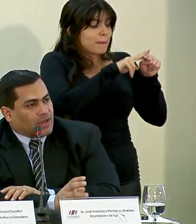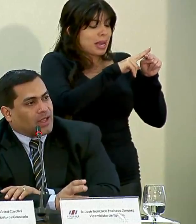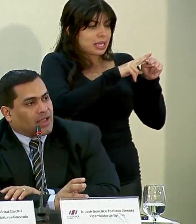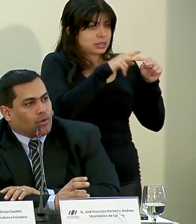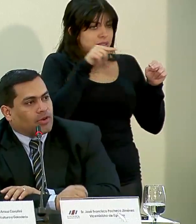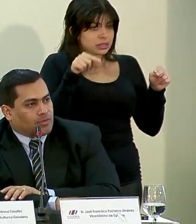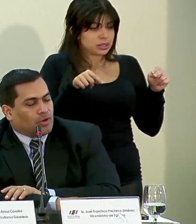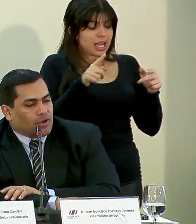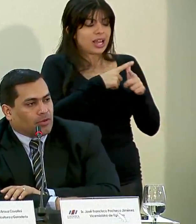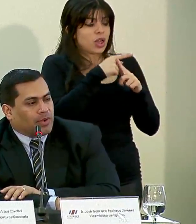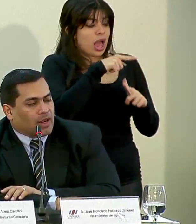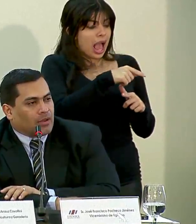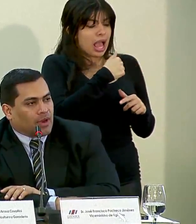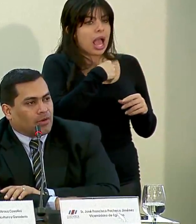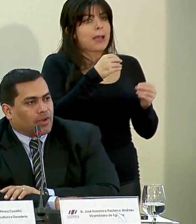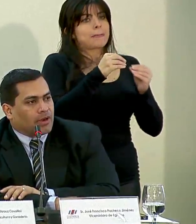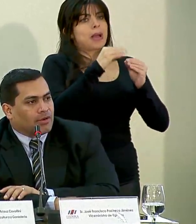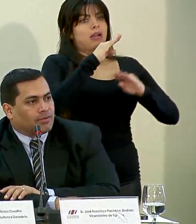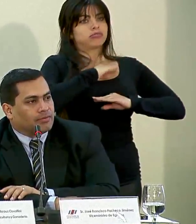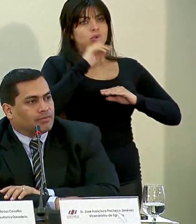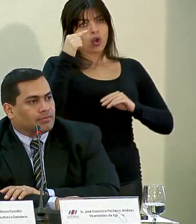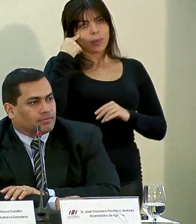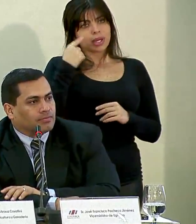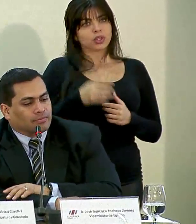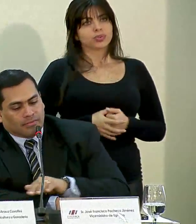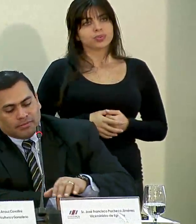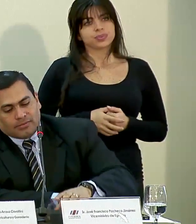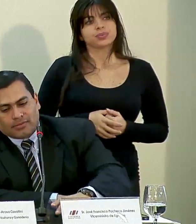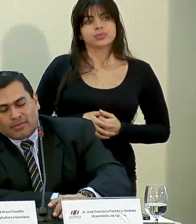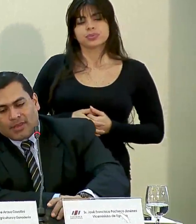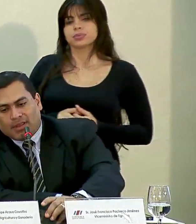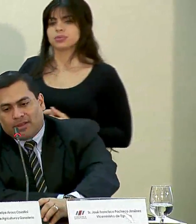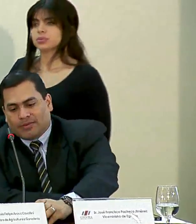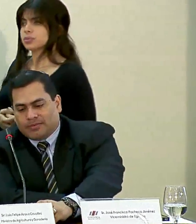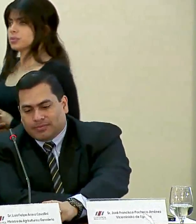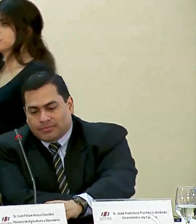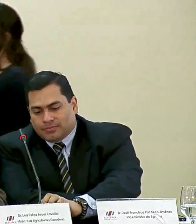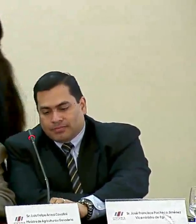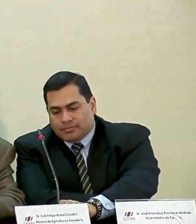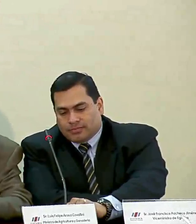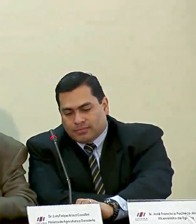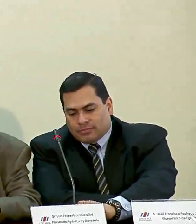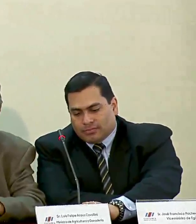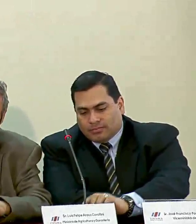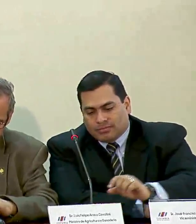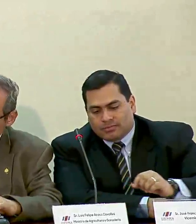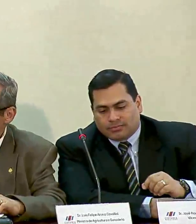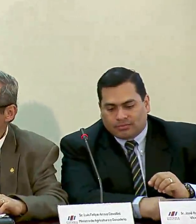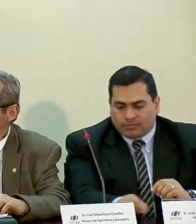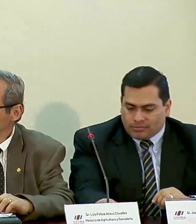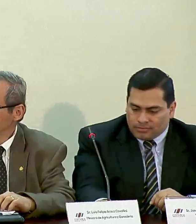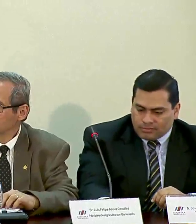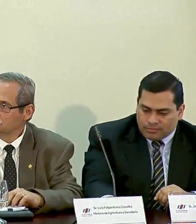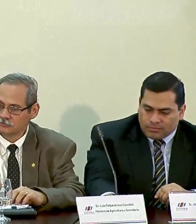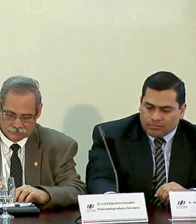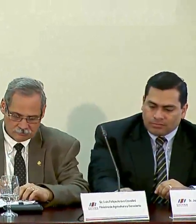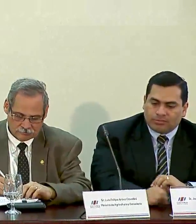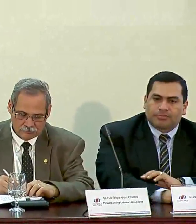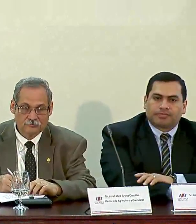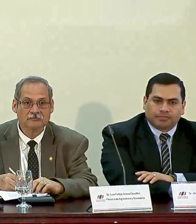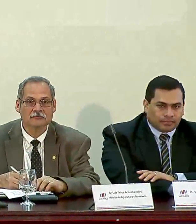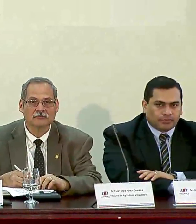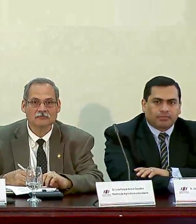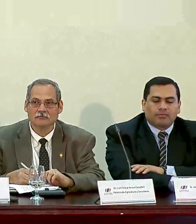podríamos hablar de que ya hay un respiro mayor para el gobierno. Uh-huh. Para finalizar, Manuel Avendaño, de